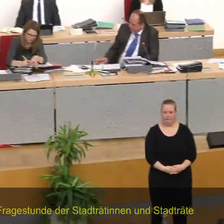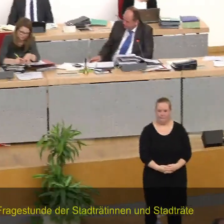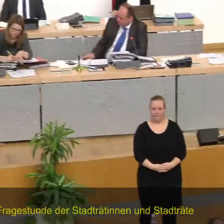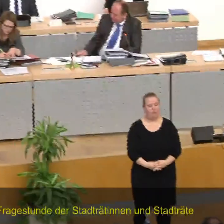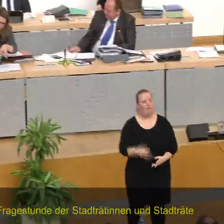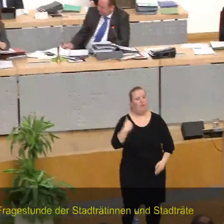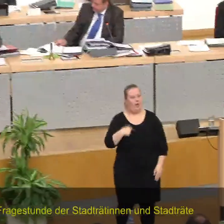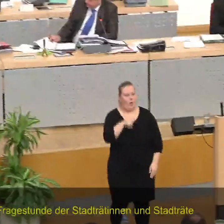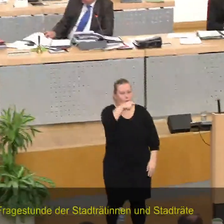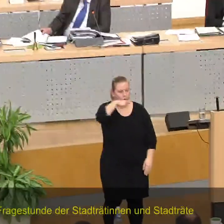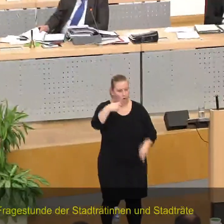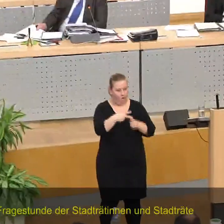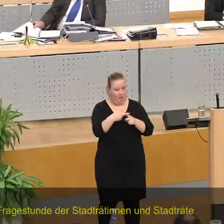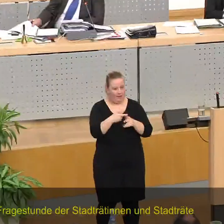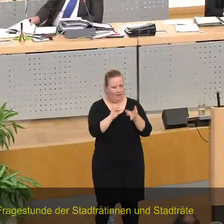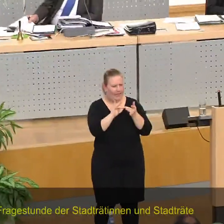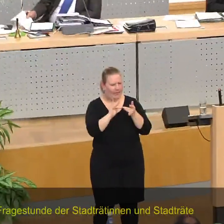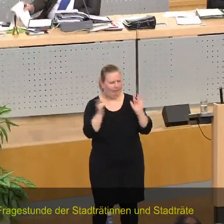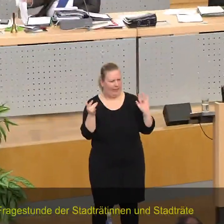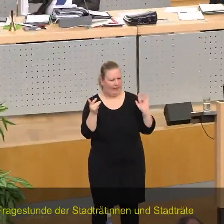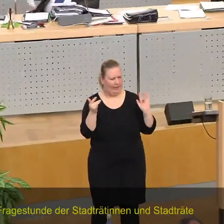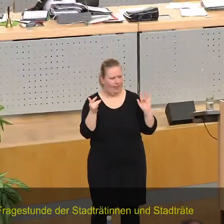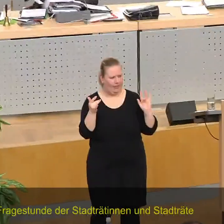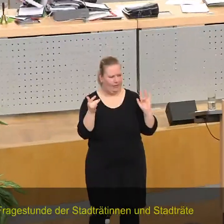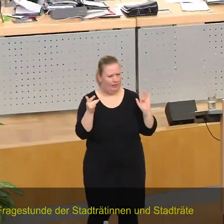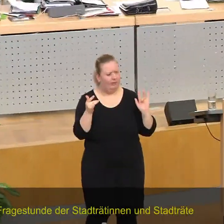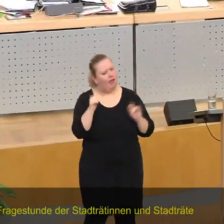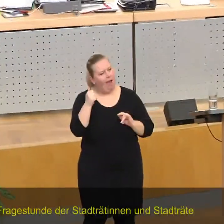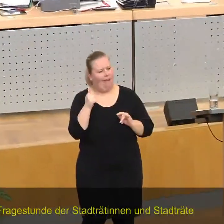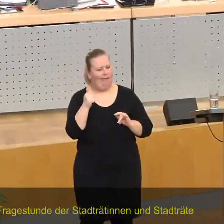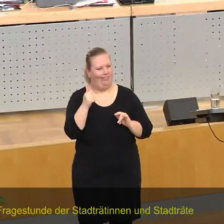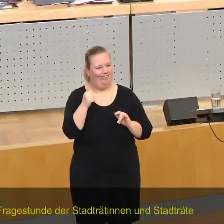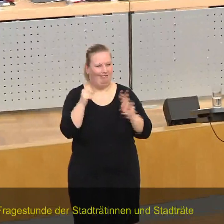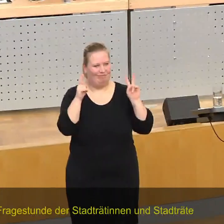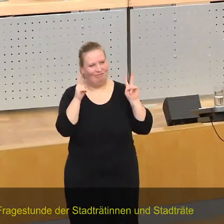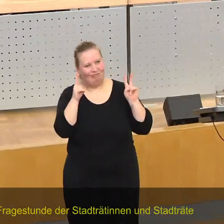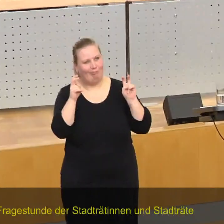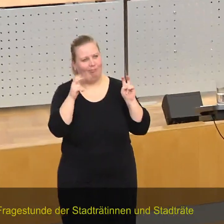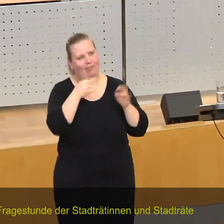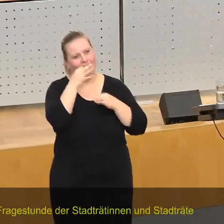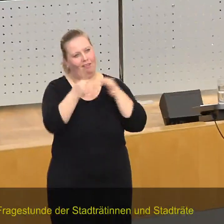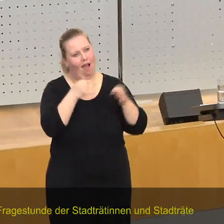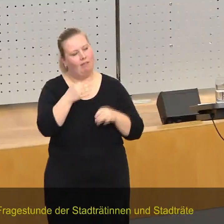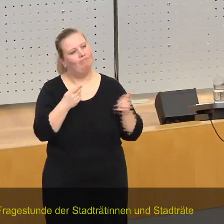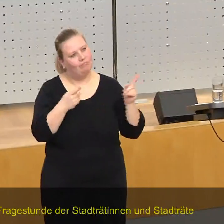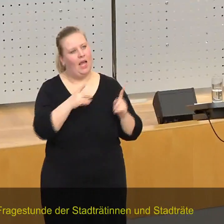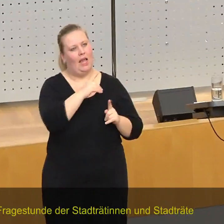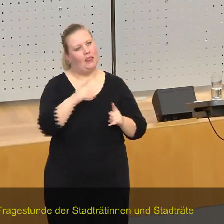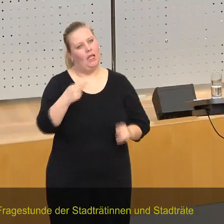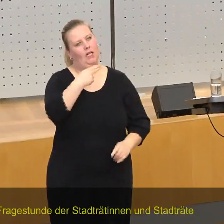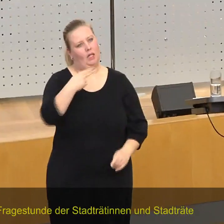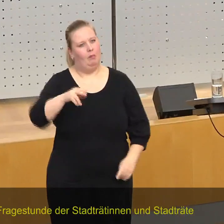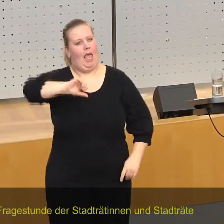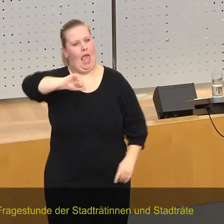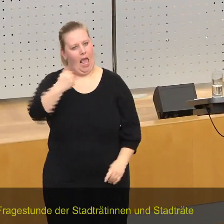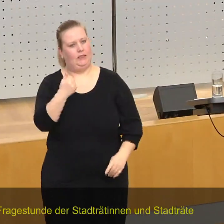Herr Oberbürgermeister, im Internet werden Sie mit der rhetorischen Frage beschrieben, ist Dirk Hilbert jetzt auf dem Weg in die erste